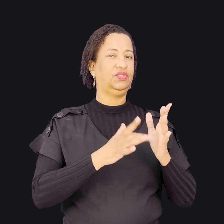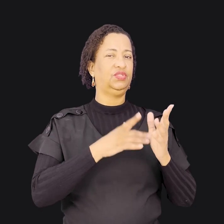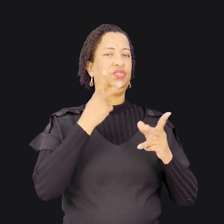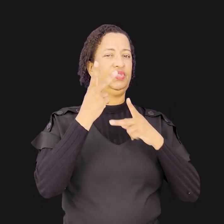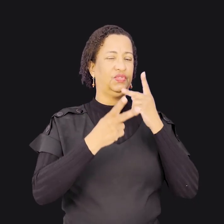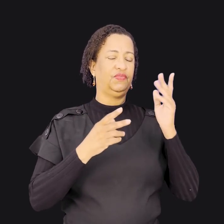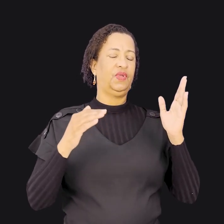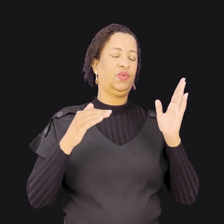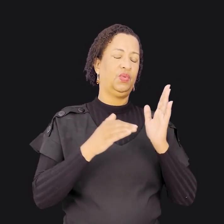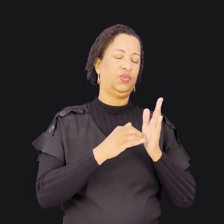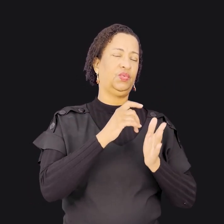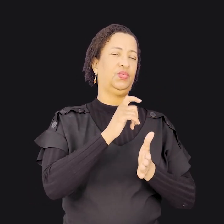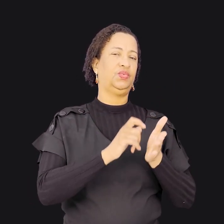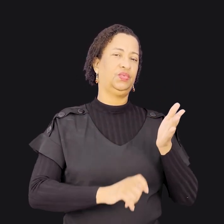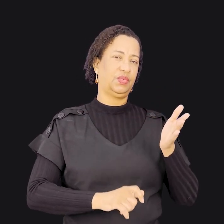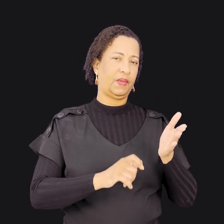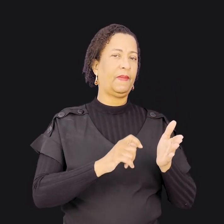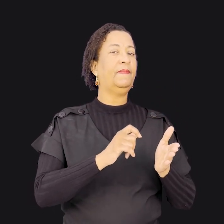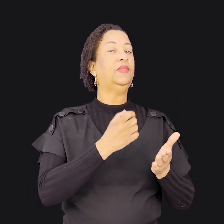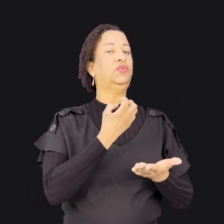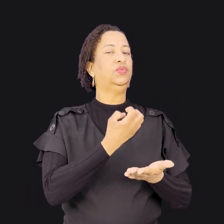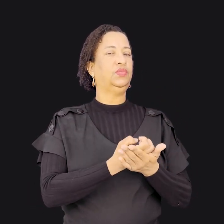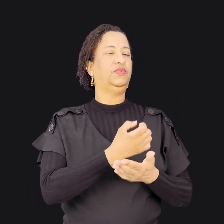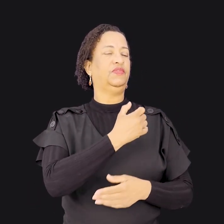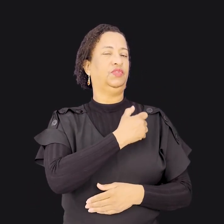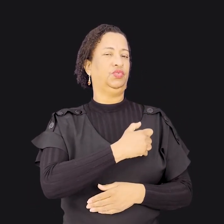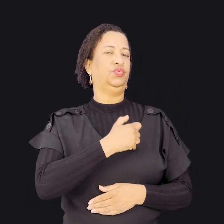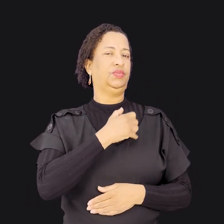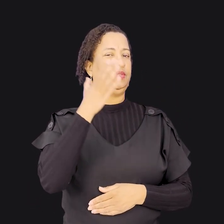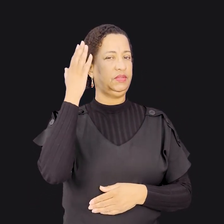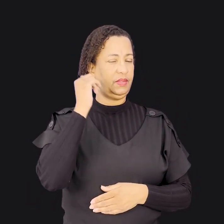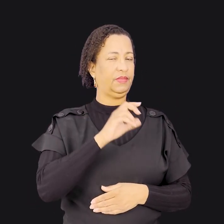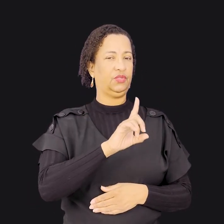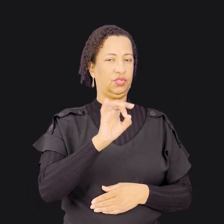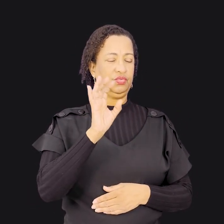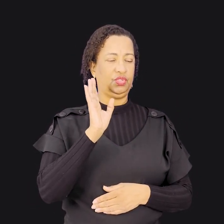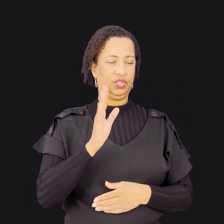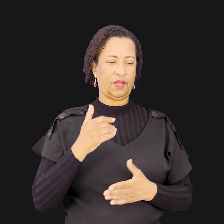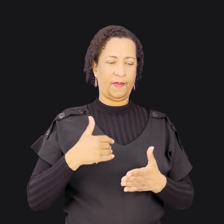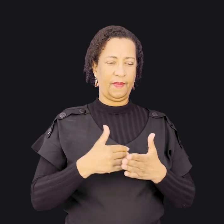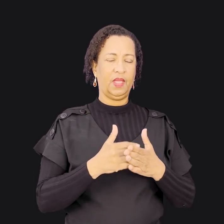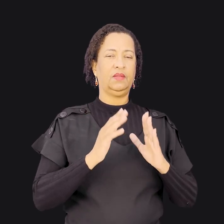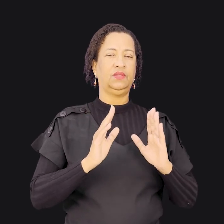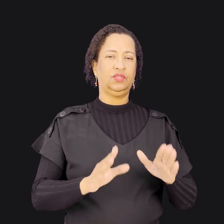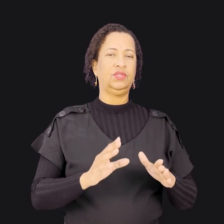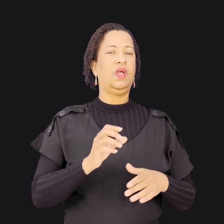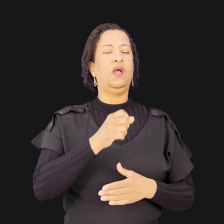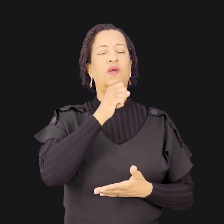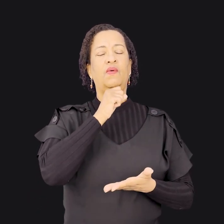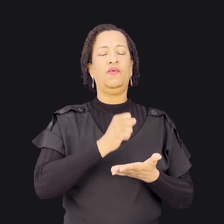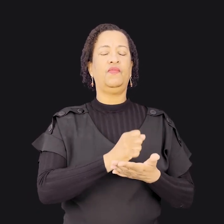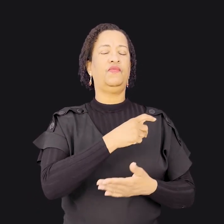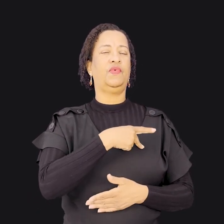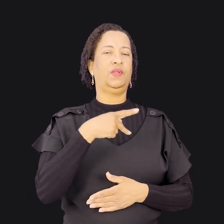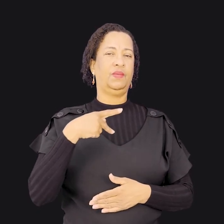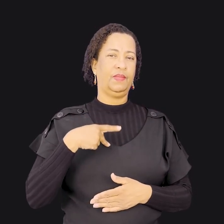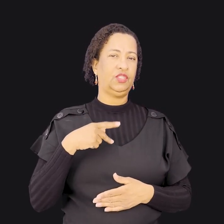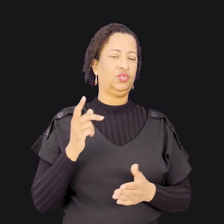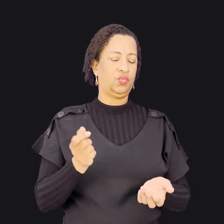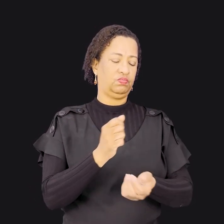dito no último capítulo do Evangelho de João. Sabendo que seus dias já estavam contados, o velho pastor cruzou os braços e abriu